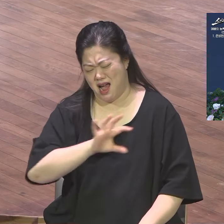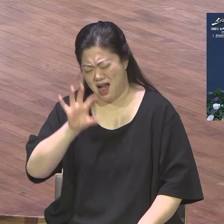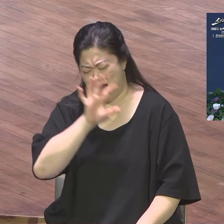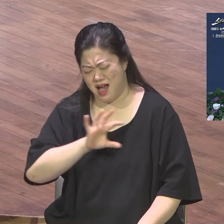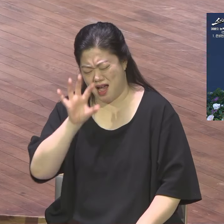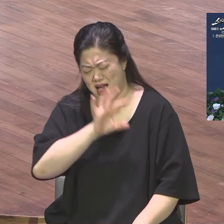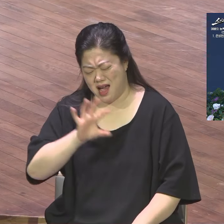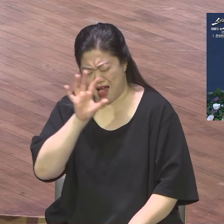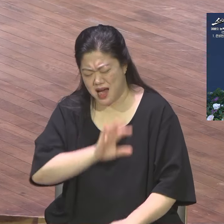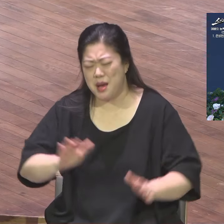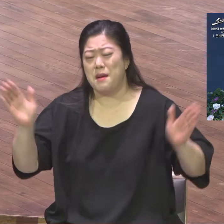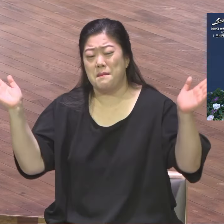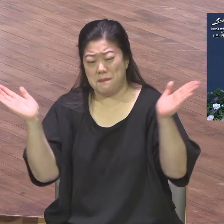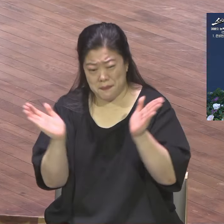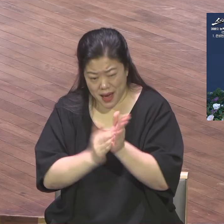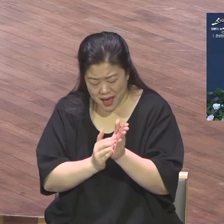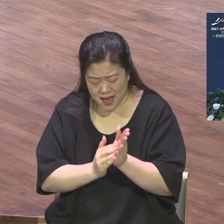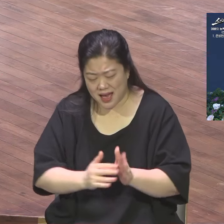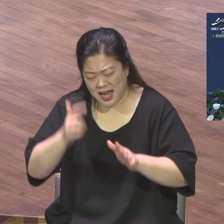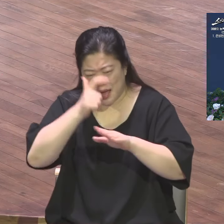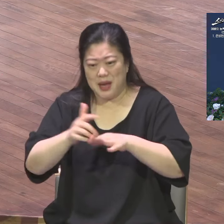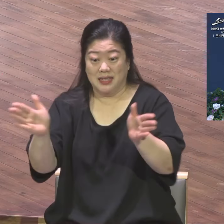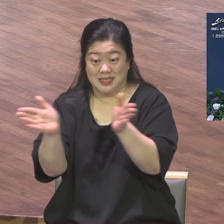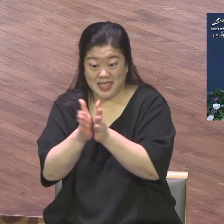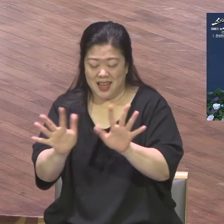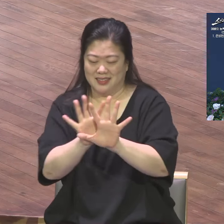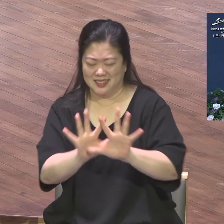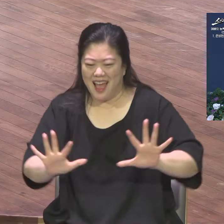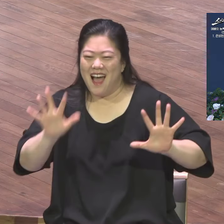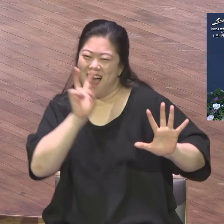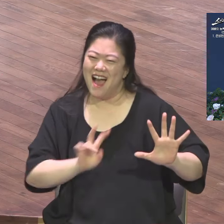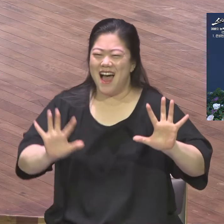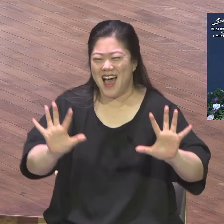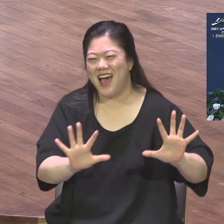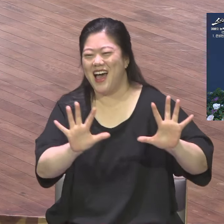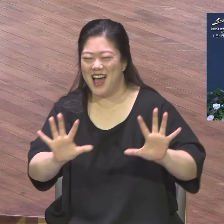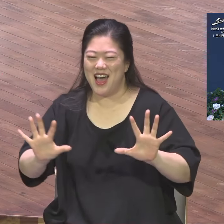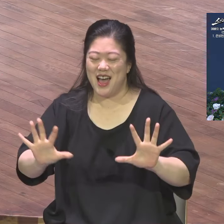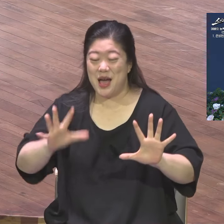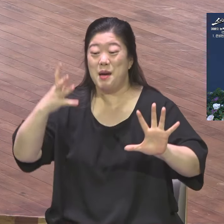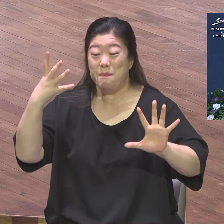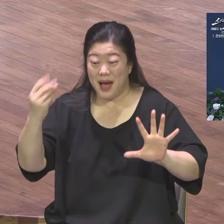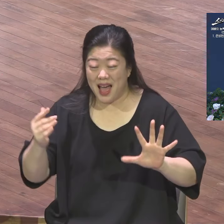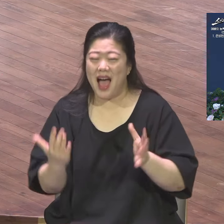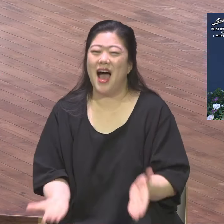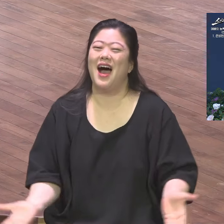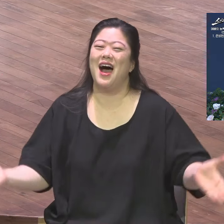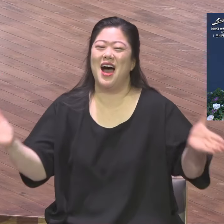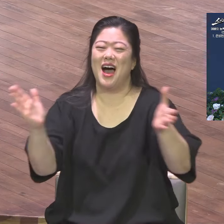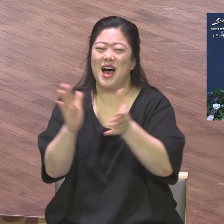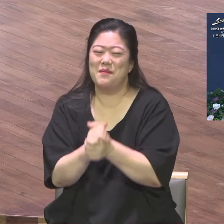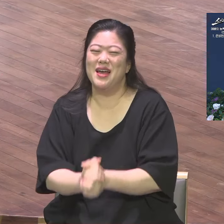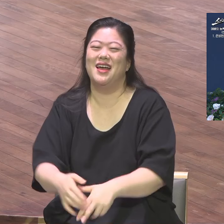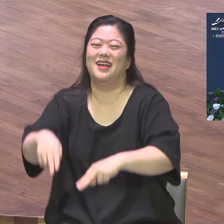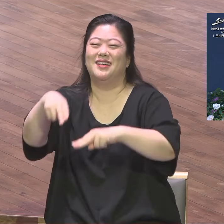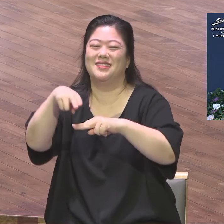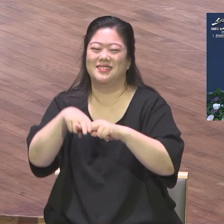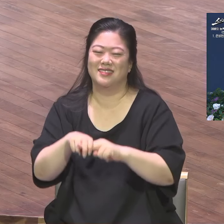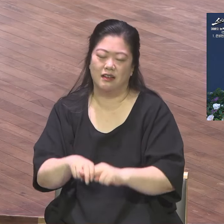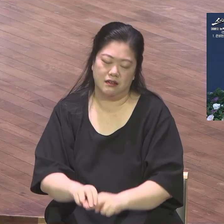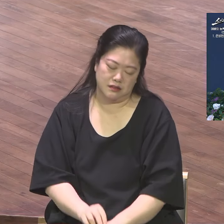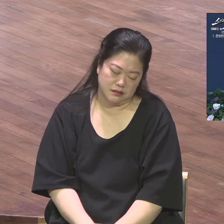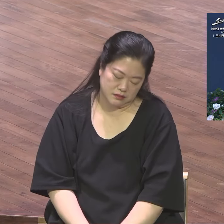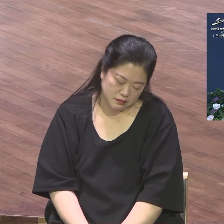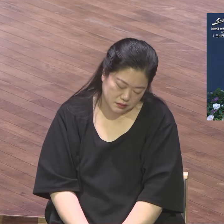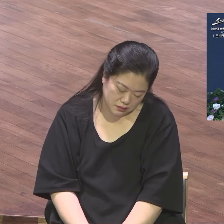끝나고 나면 촤악. 긴장이 풀려 쳐져가지고, 피곤해가지고 그냥 졸잖아요. 거의 다